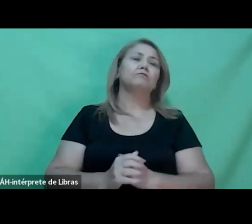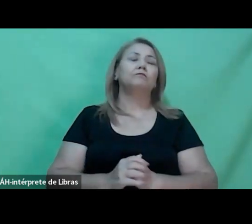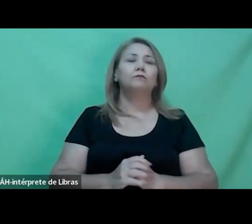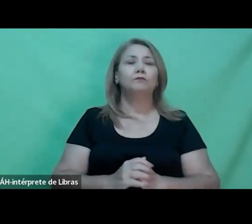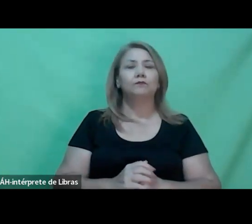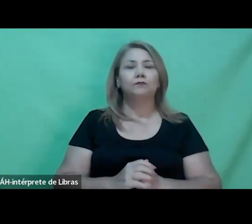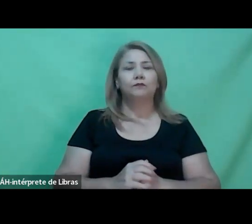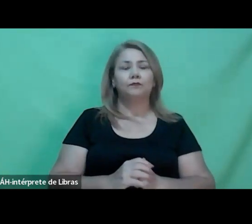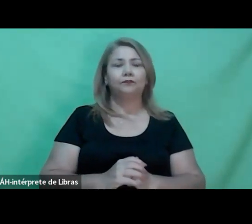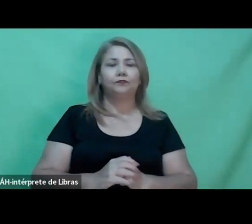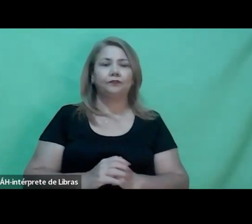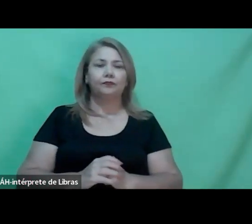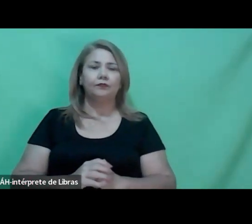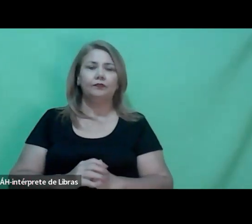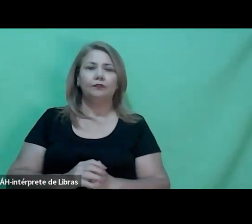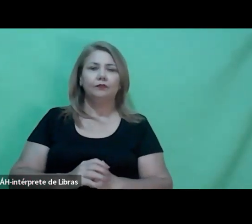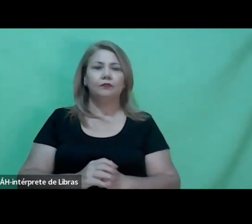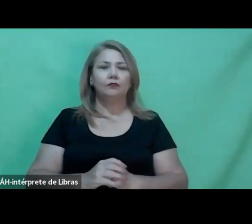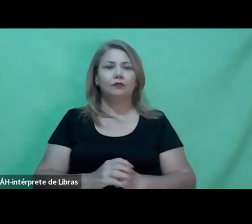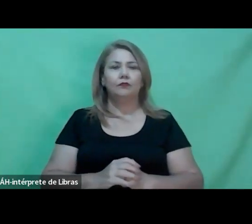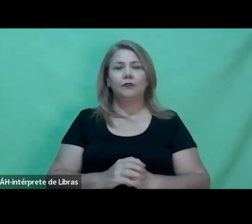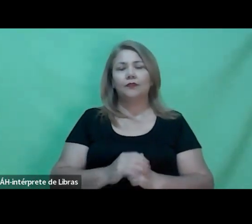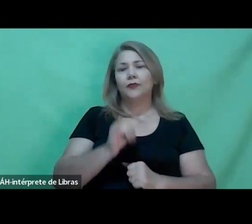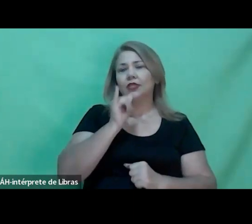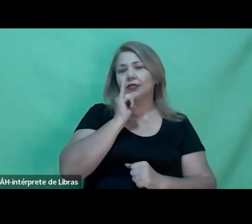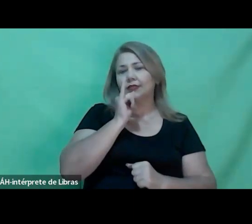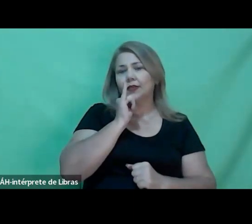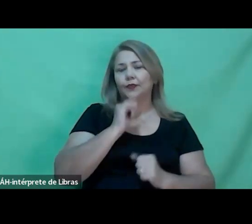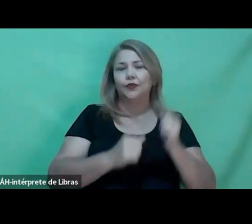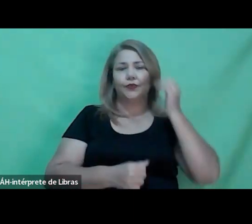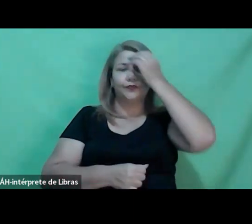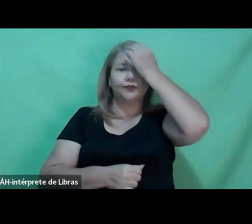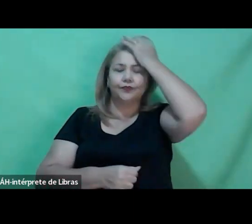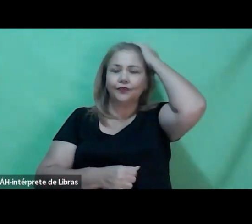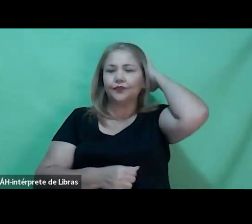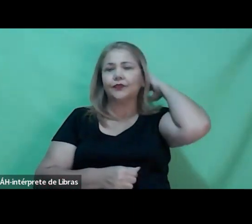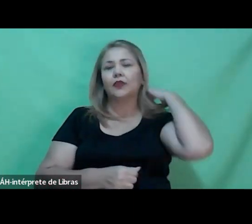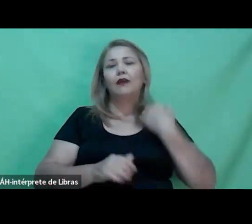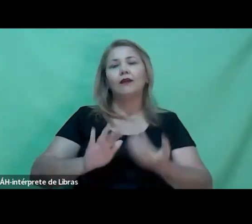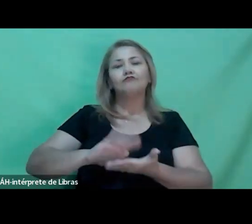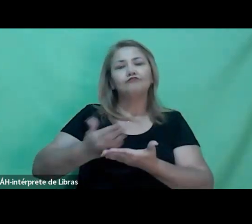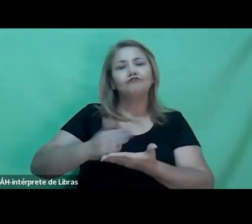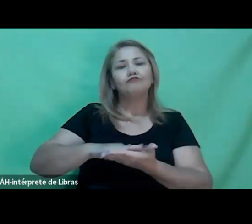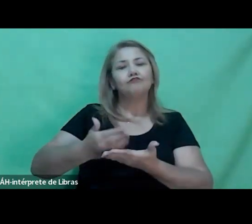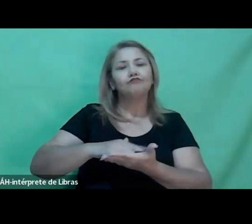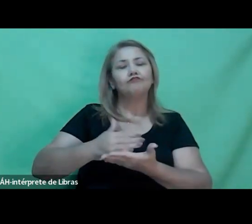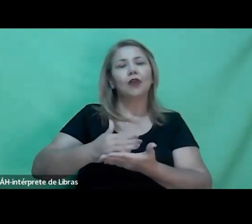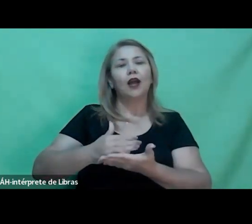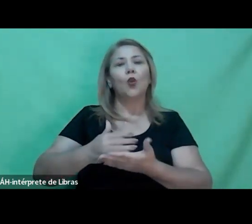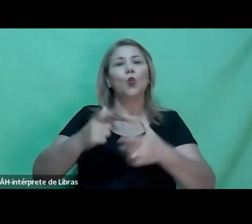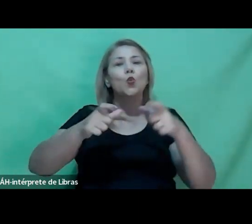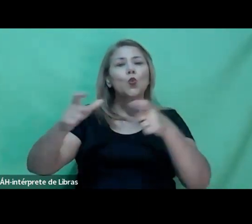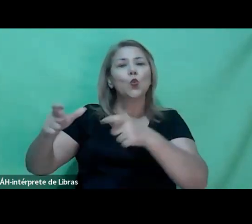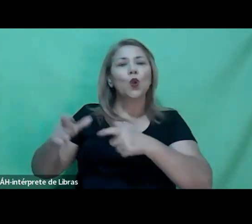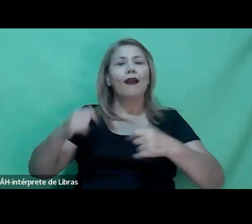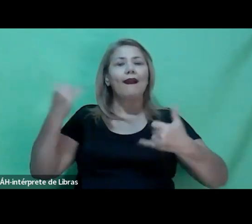eh Por ejemplo cuando se interpreta en actividades recreativas por ejemplo o en las que se hacen juegos y se hacen